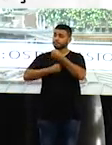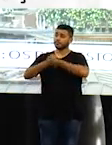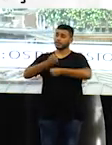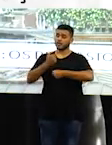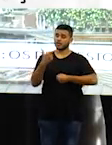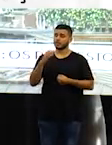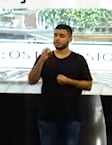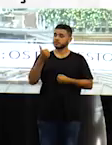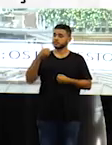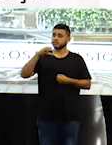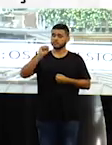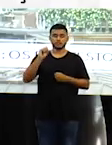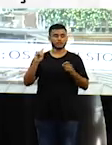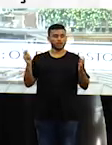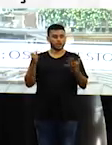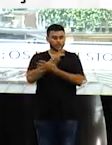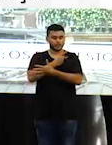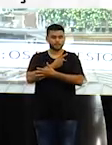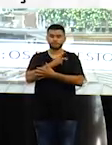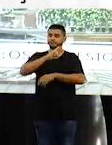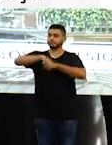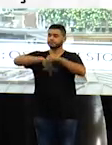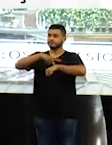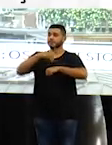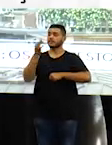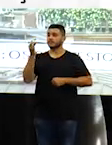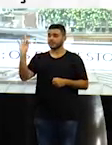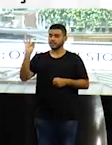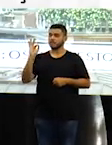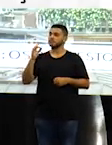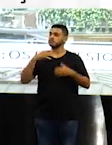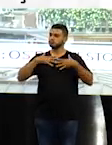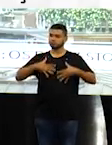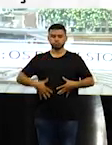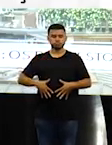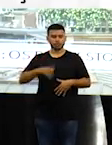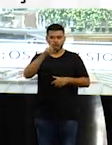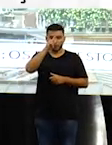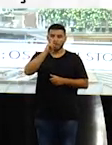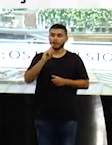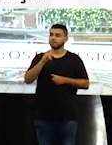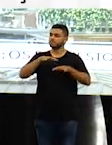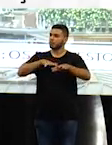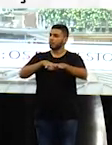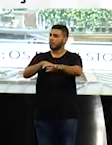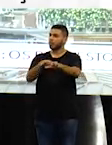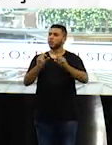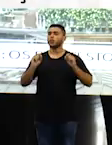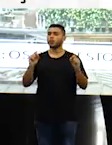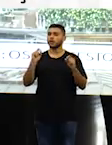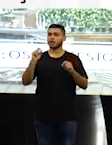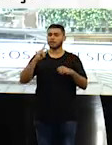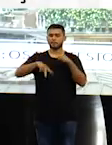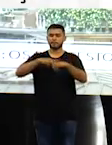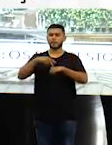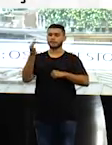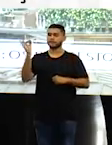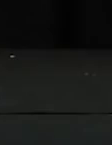2018, os protestos do colete amarelo na França. O que é o movimento dos coletes amarelos na